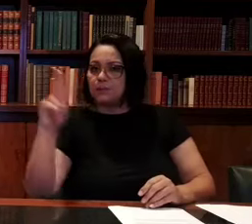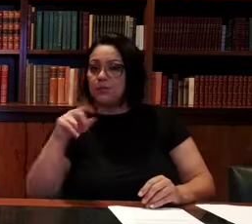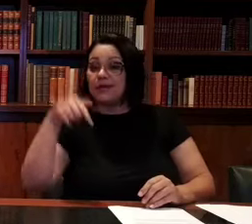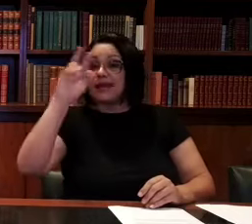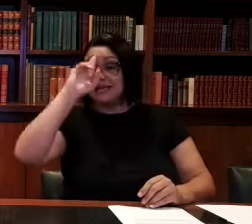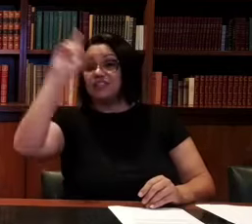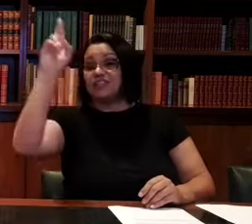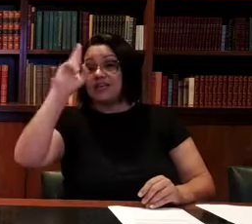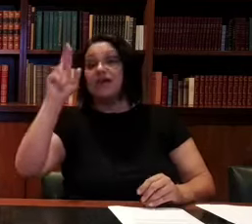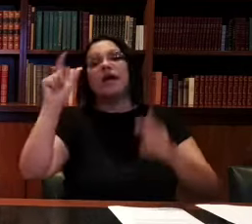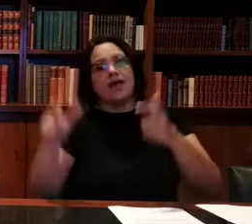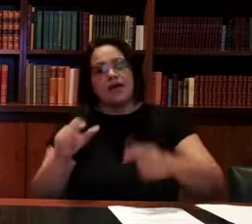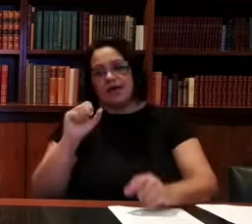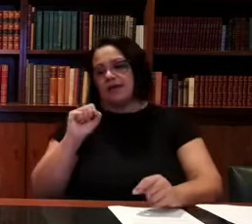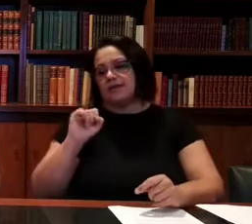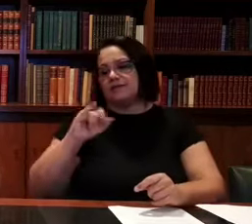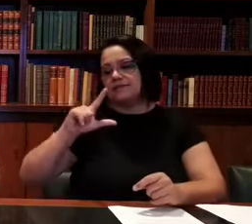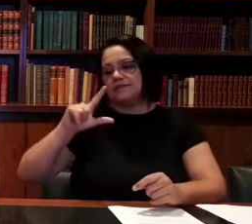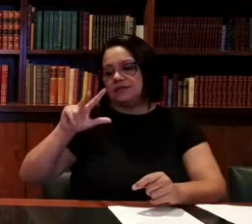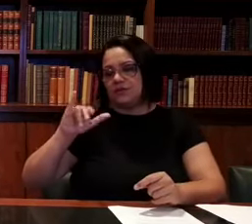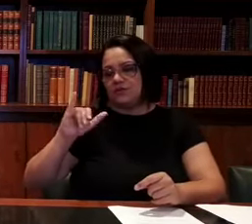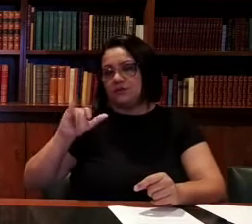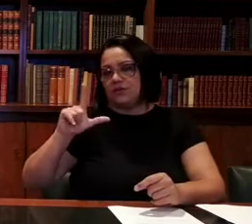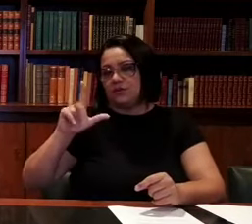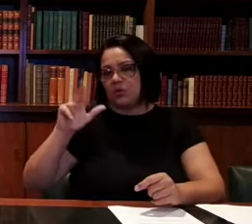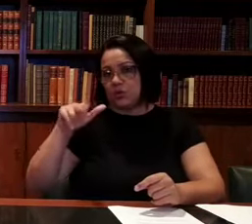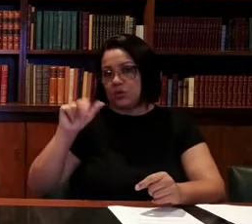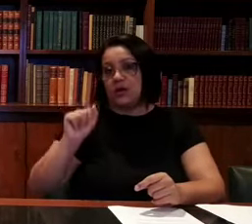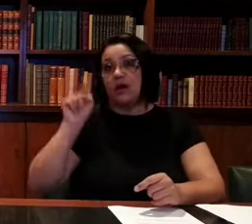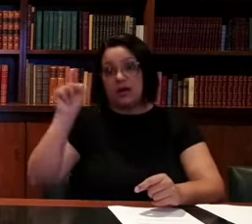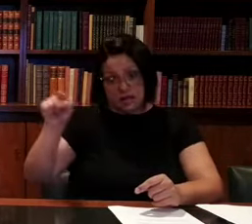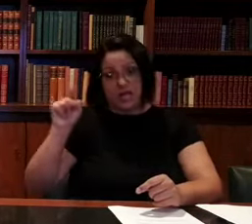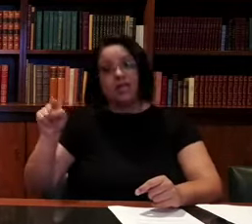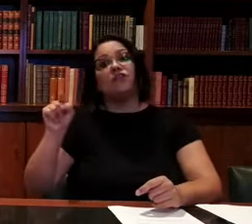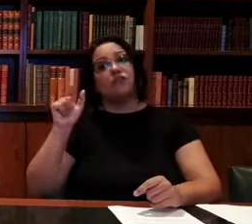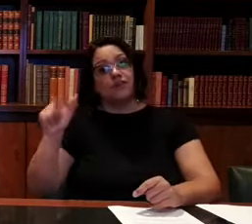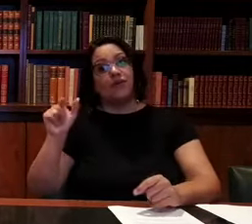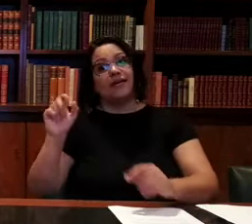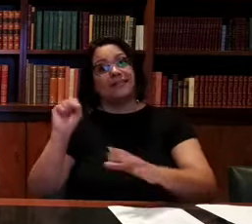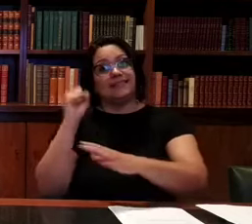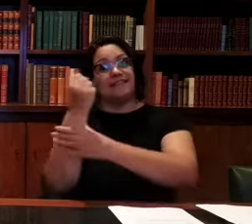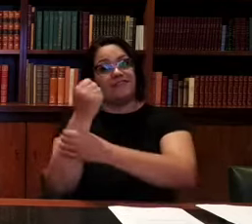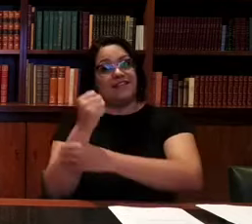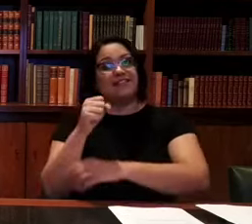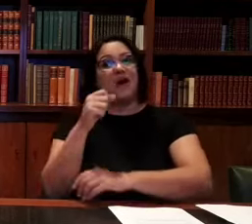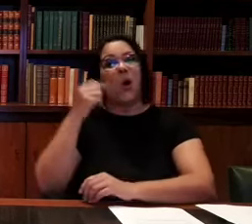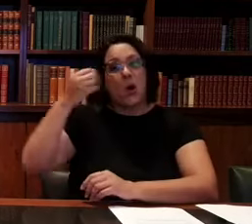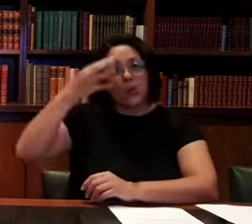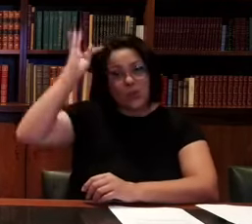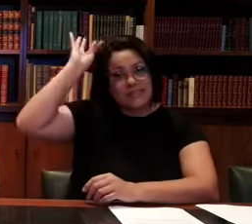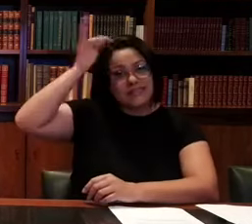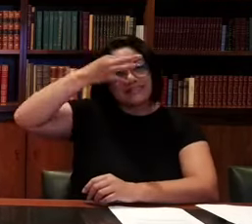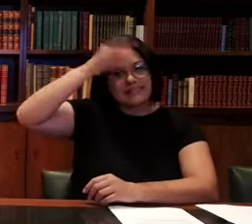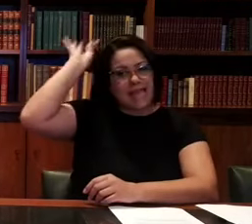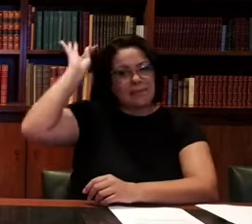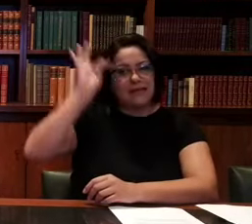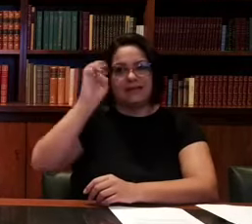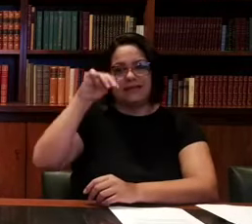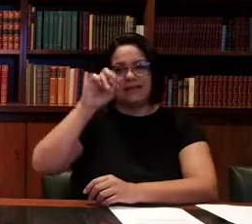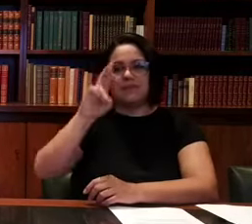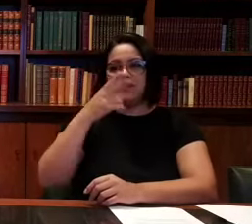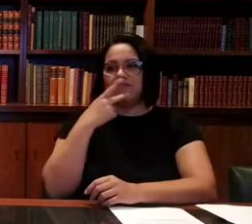posso vê-lo não sei só sei que foi menina defesa o temer o tempo inclusive plagiou né mas de seu presente que eu falava que ia botar eu